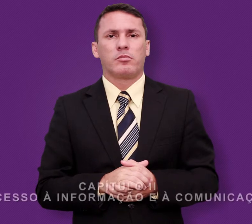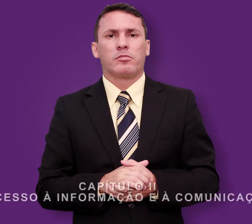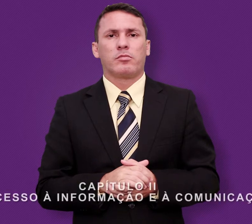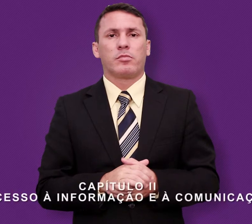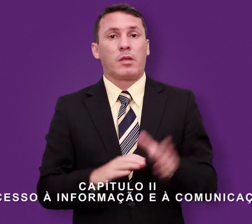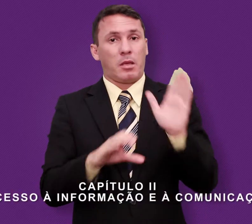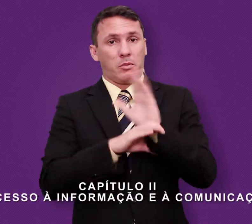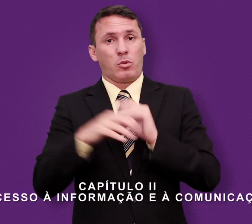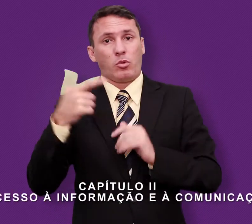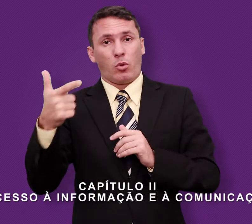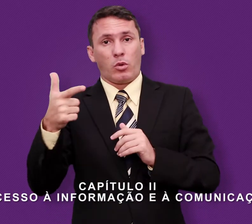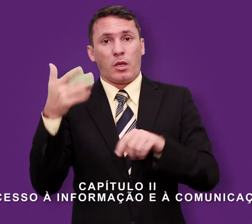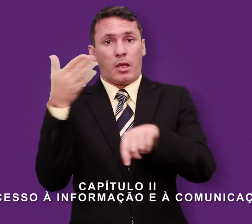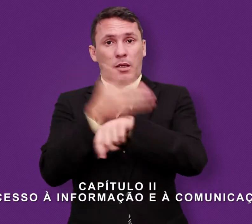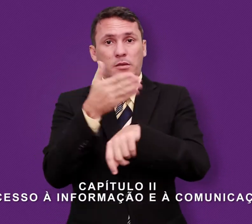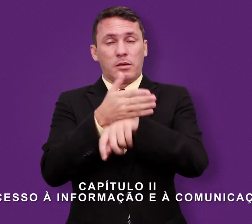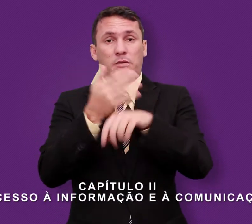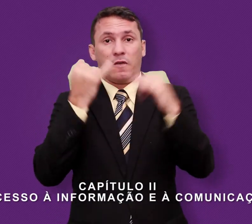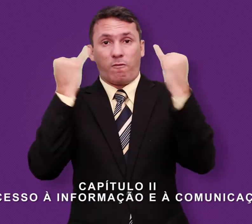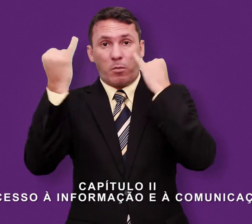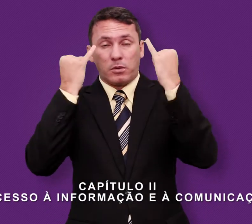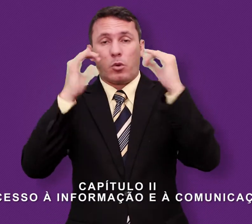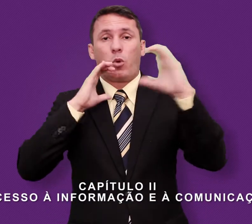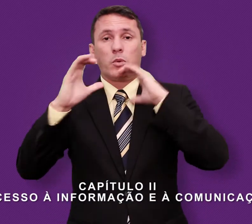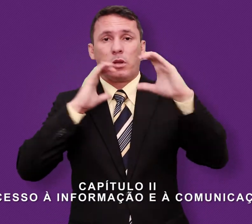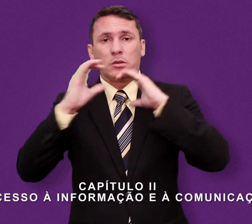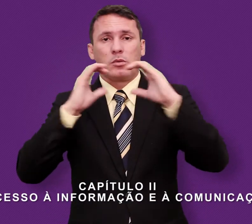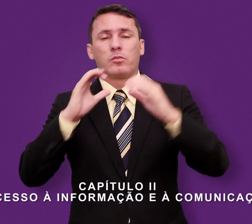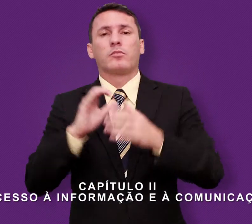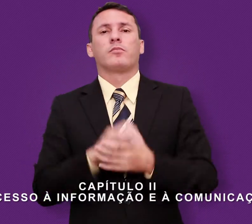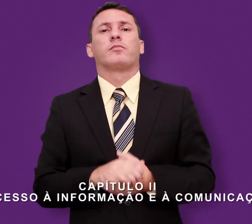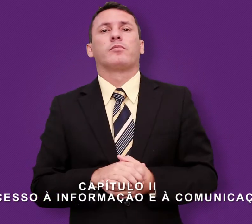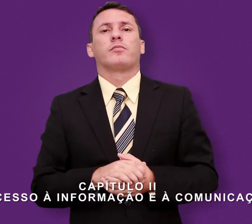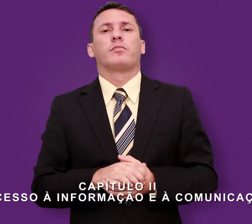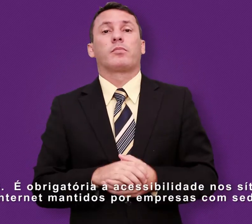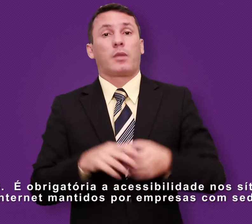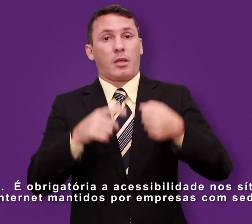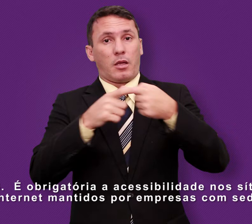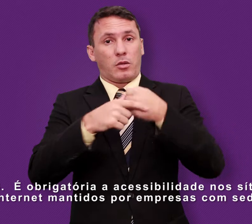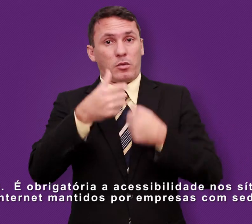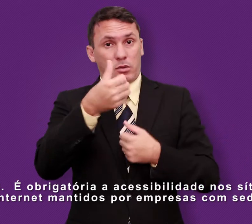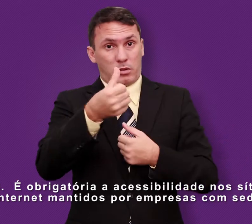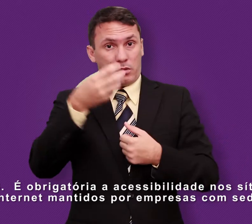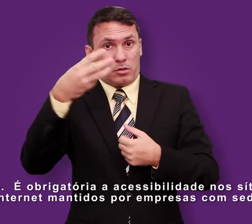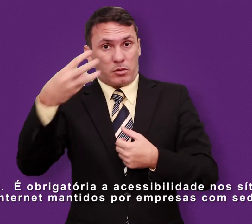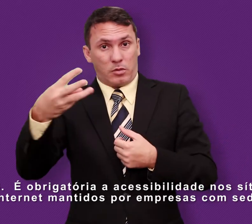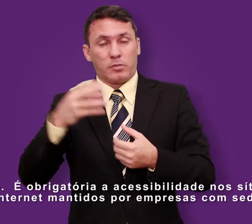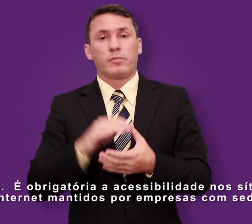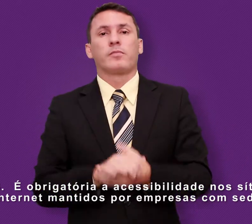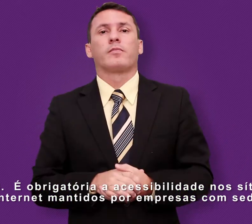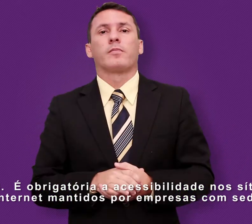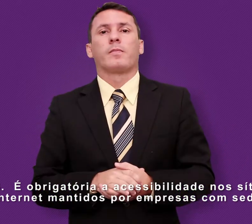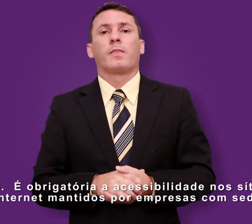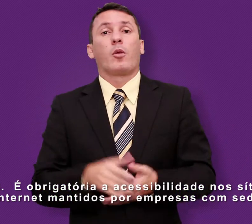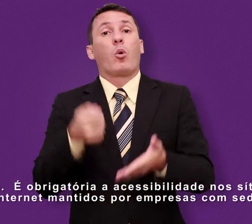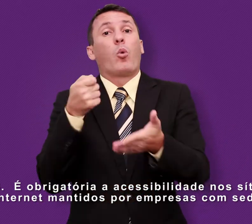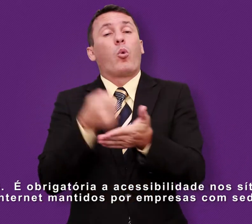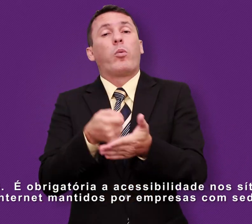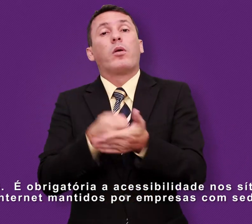Capítulo 2. Do acesso à informação e à comunicação. Artigo 63. É